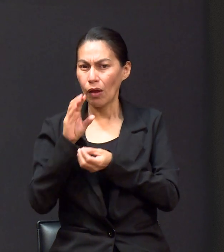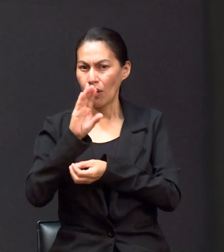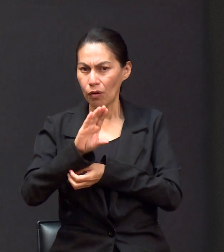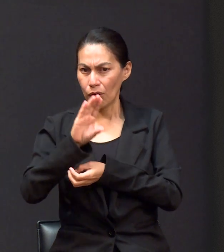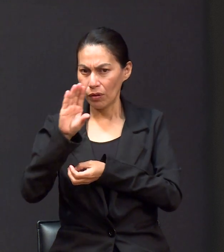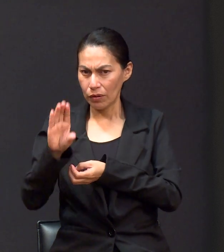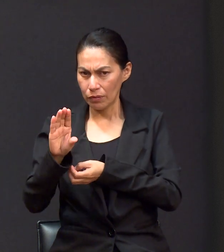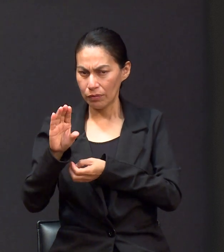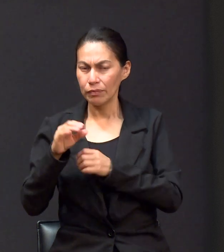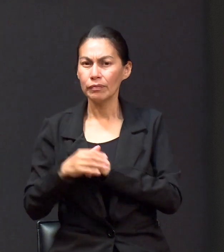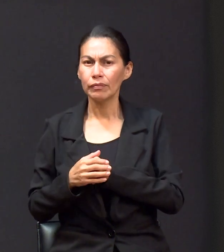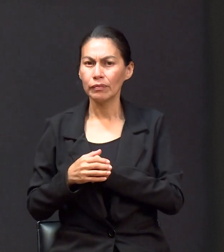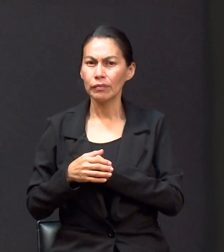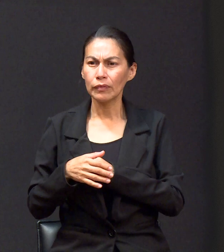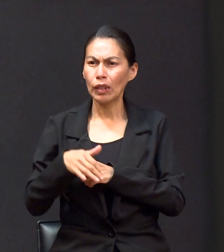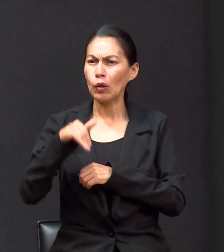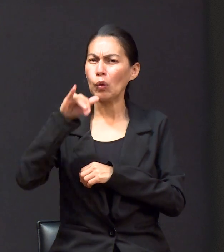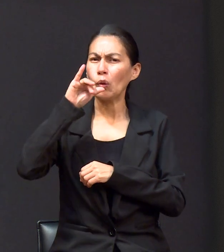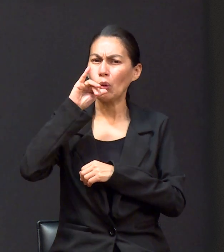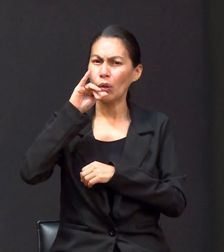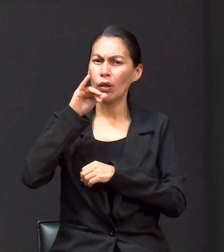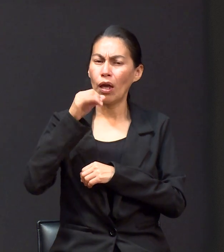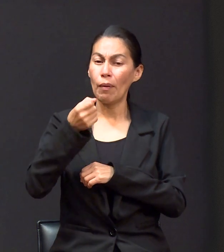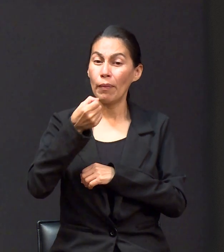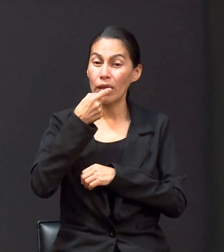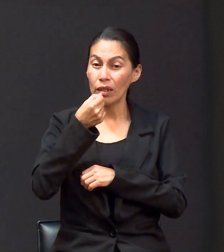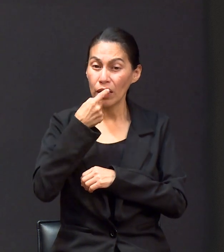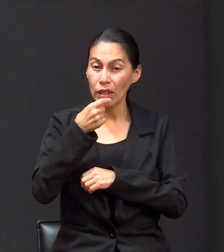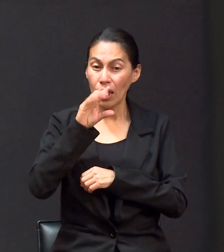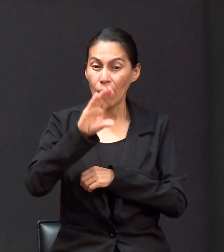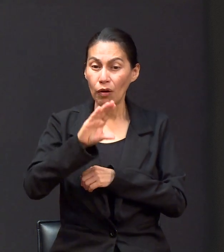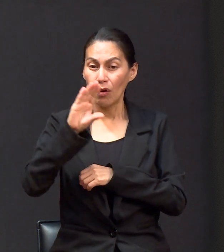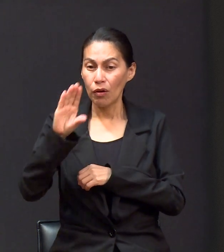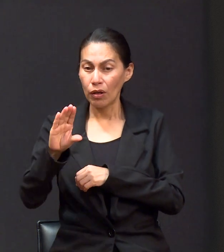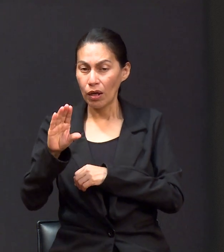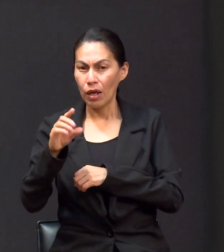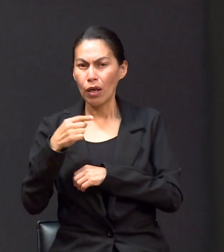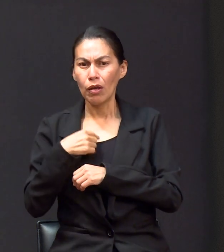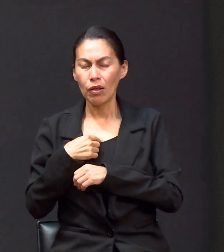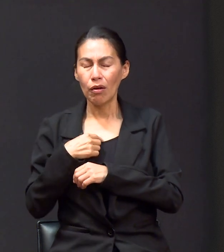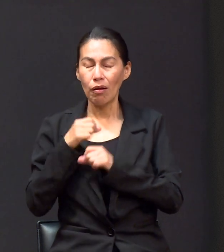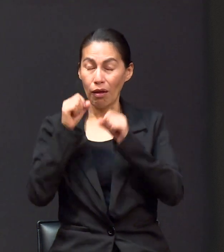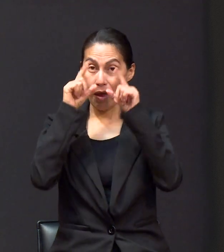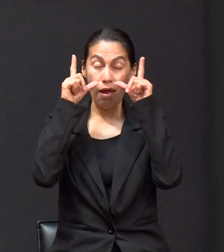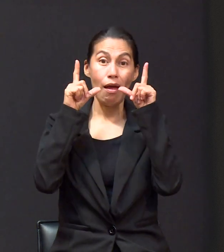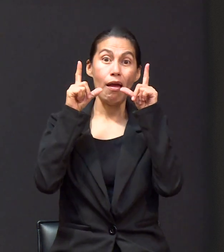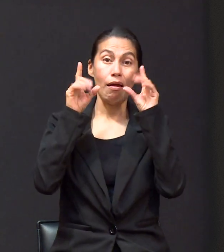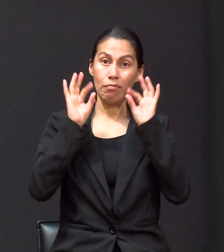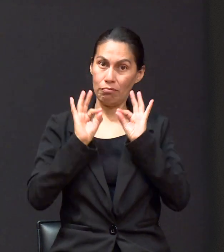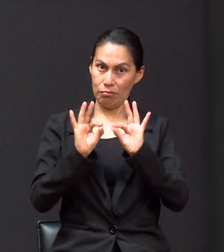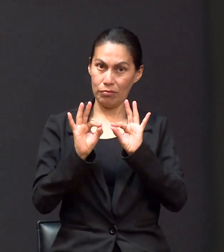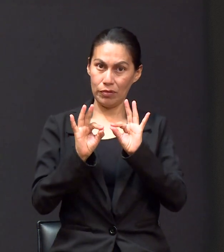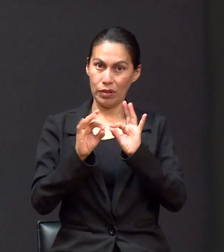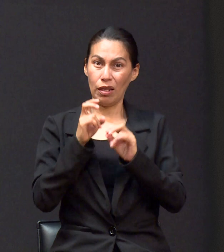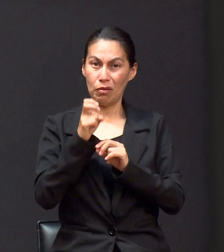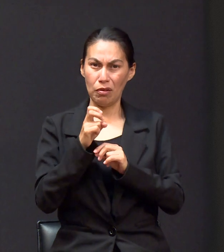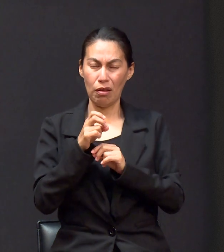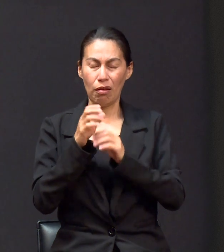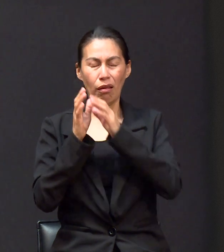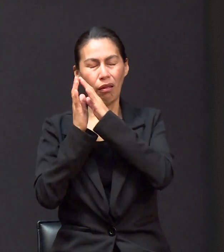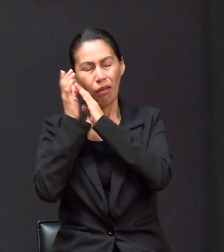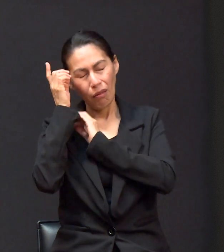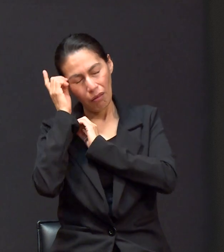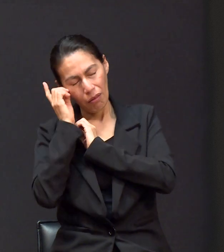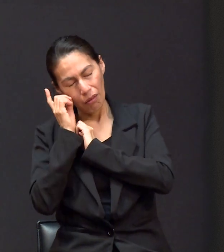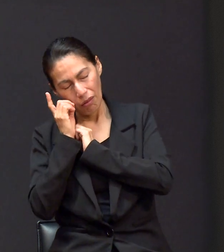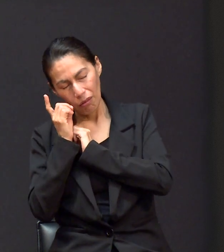muy común, que es la coca, y empecé a tomar medicamento con la coca para estar al día y